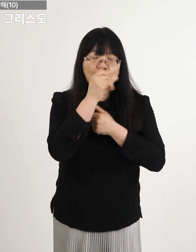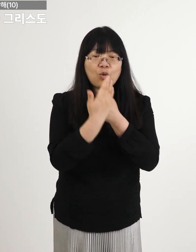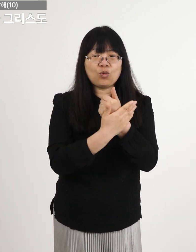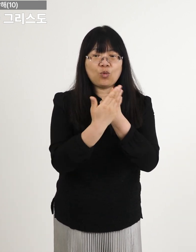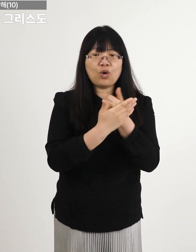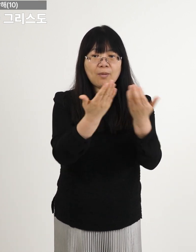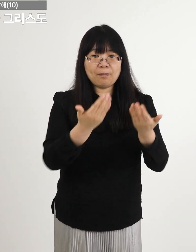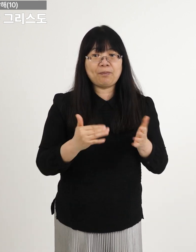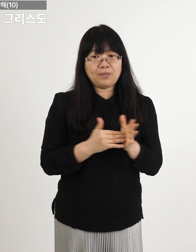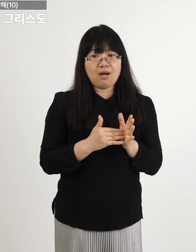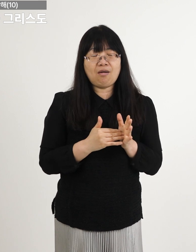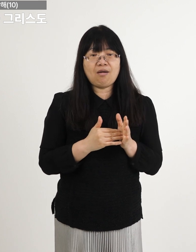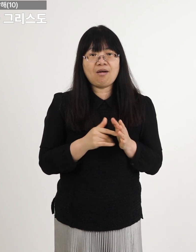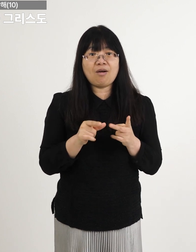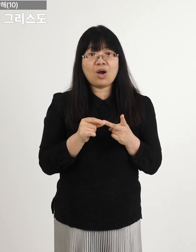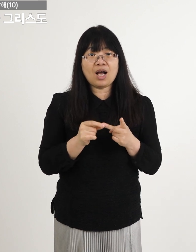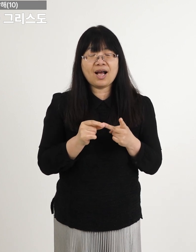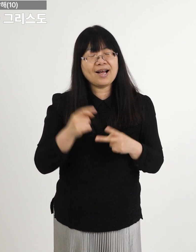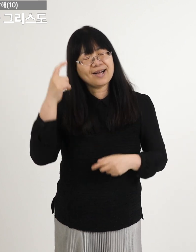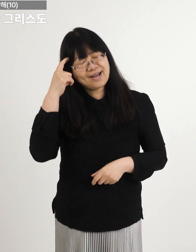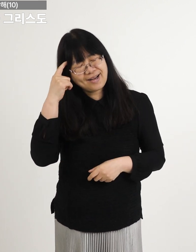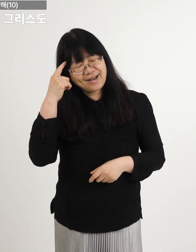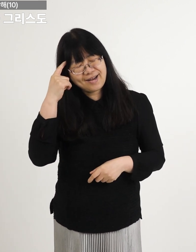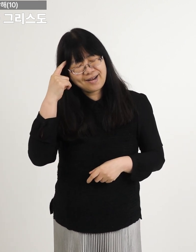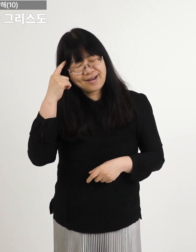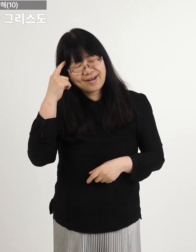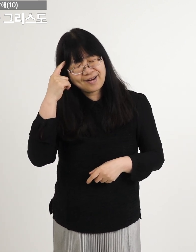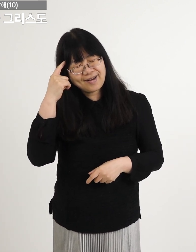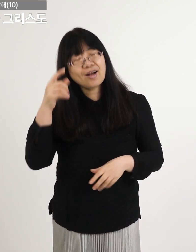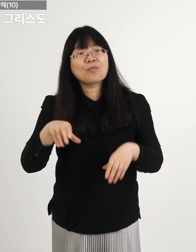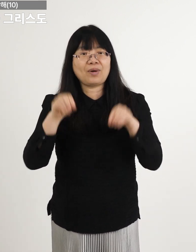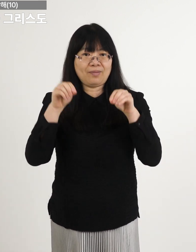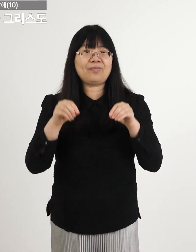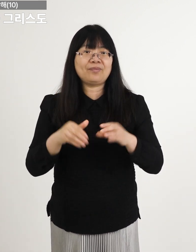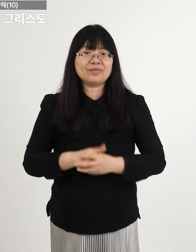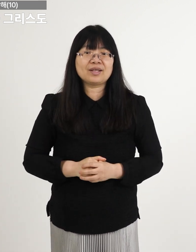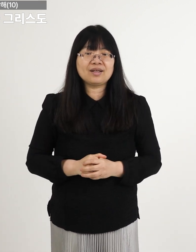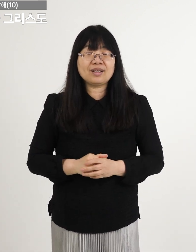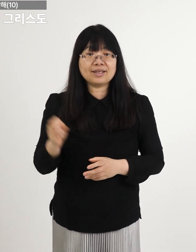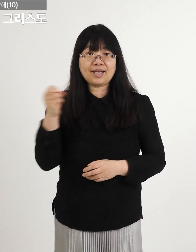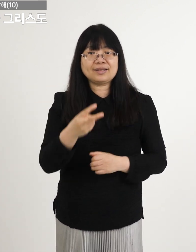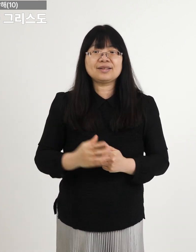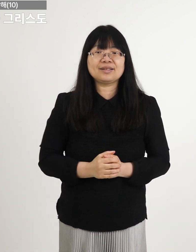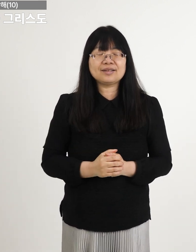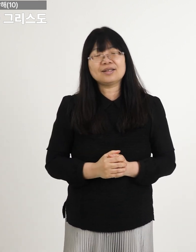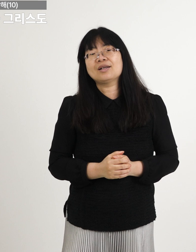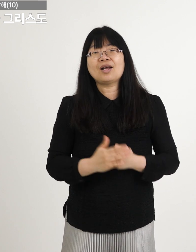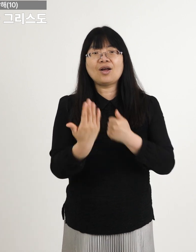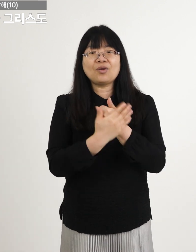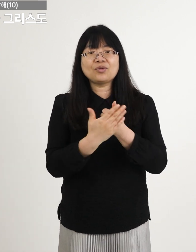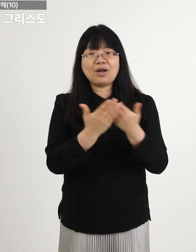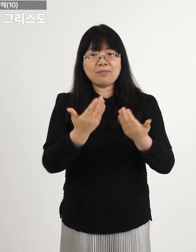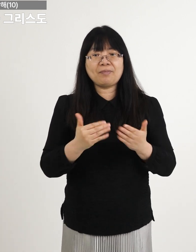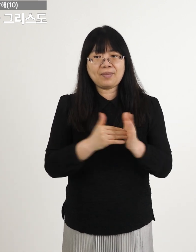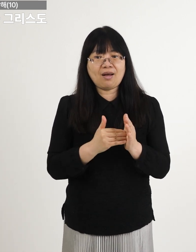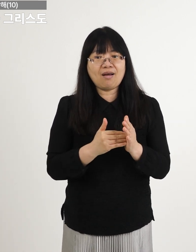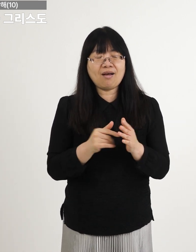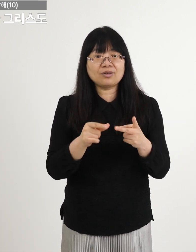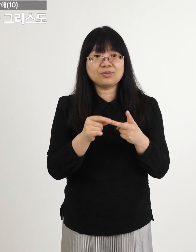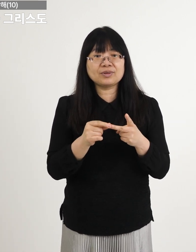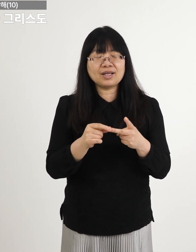위로를 받았다, 생각을 거두었다, 그 뜻이에요. 다시요. 위로를